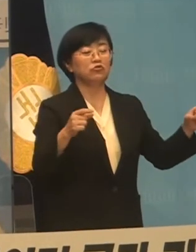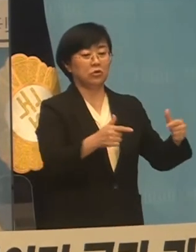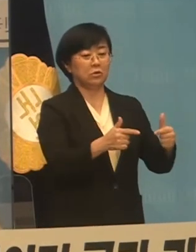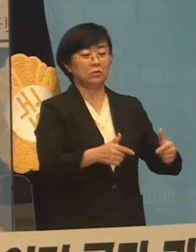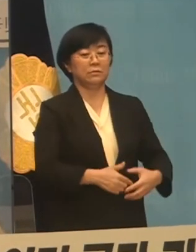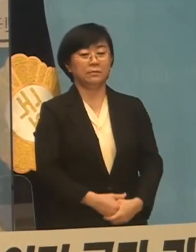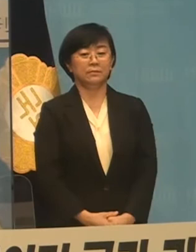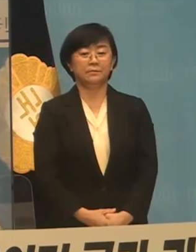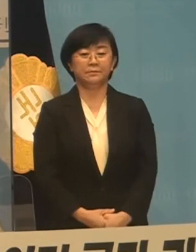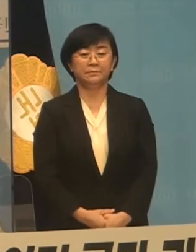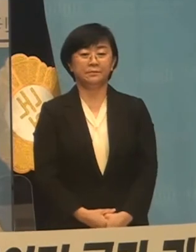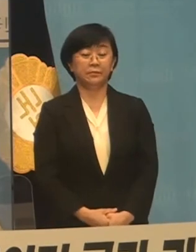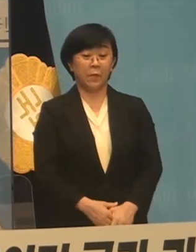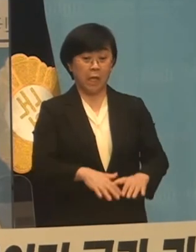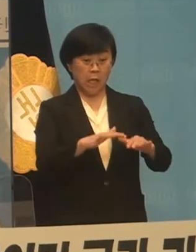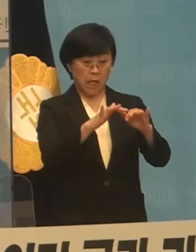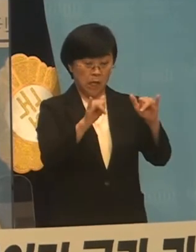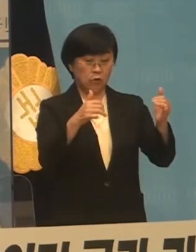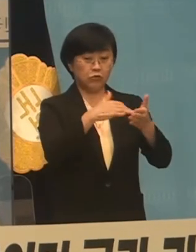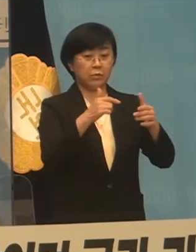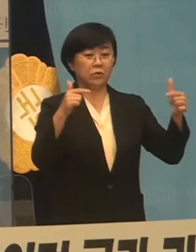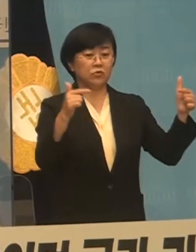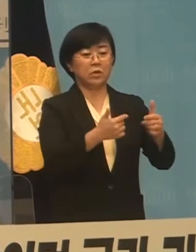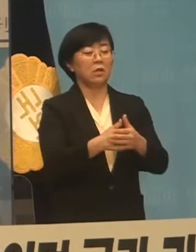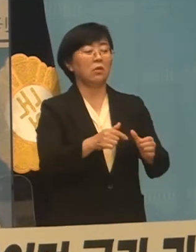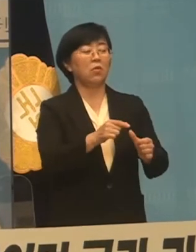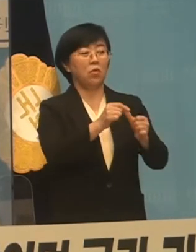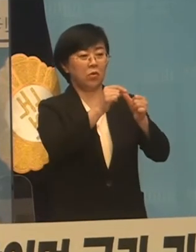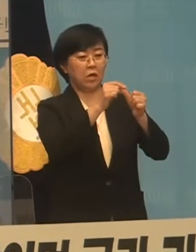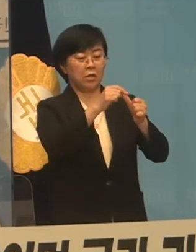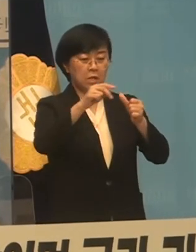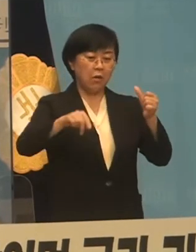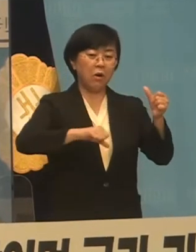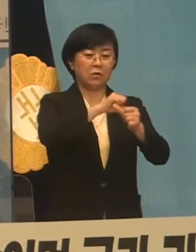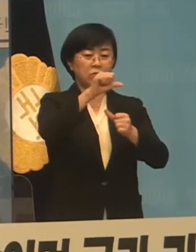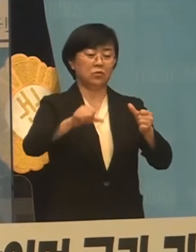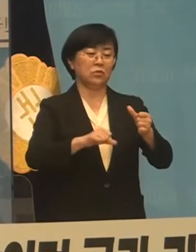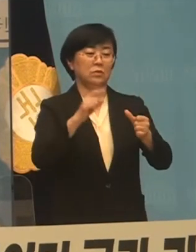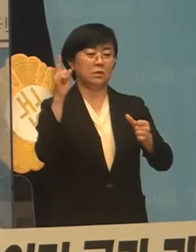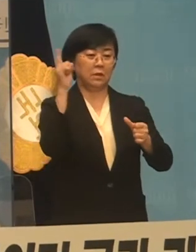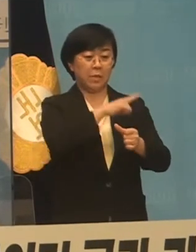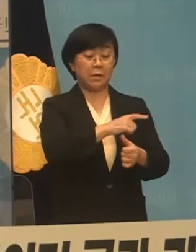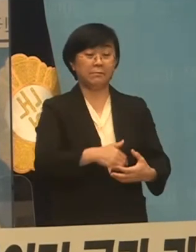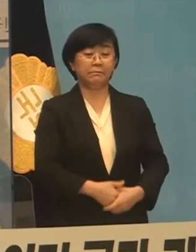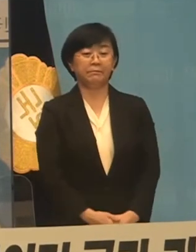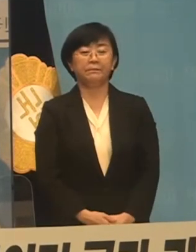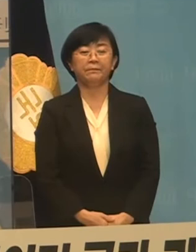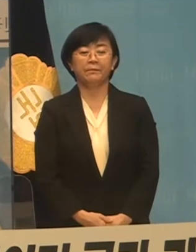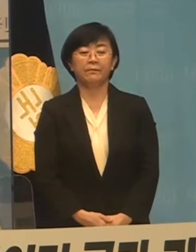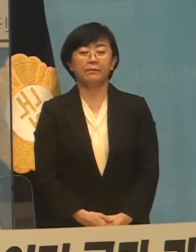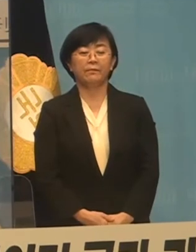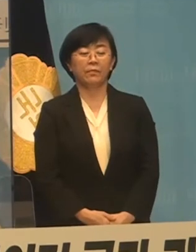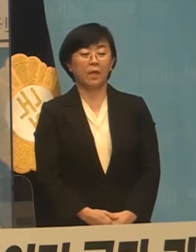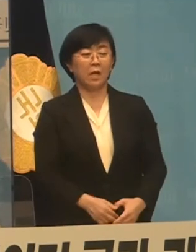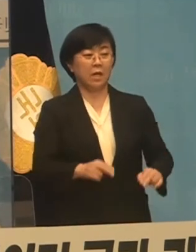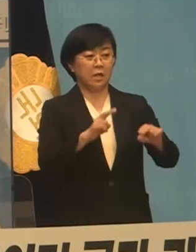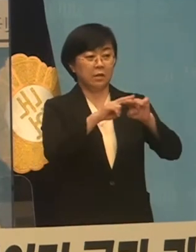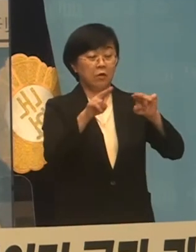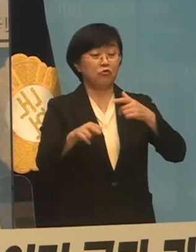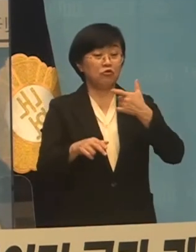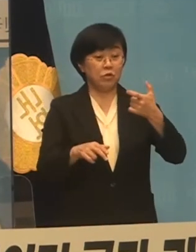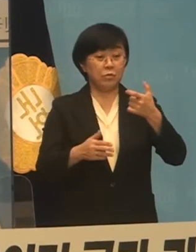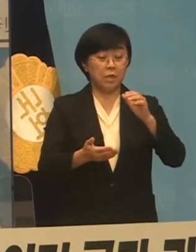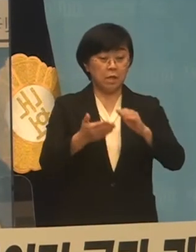줄었습니다. 인원만 줄은 것이 아니라 고용의 질도 굉장히 나빠졌습니다. 어떻게 하느냐? 정년 퇴직자에